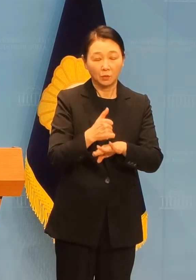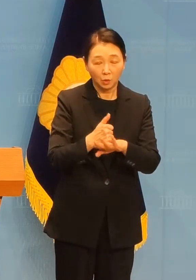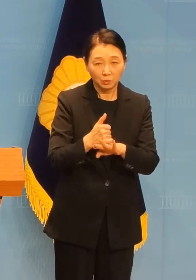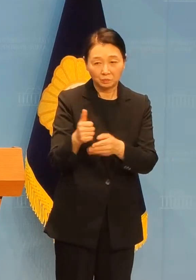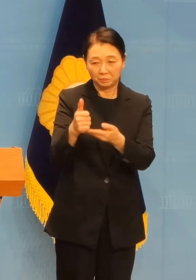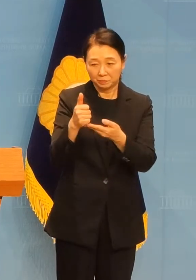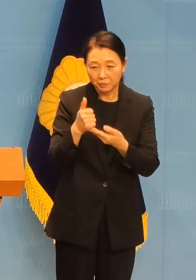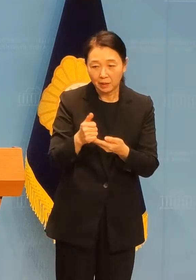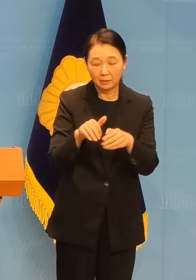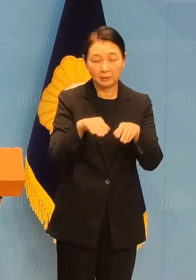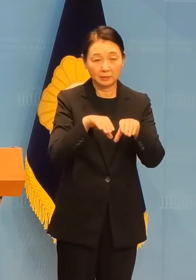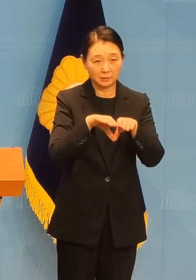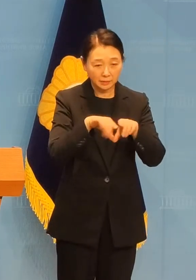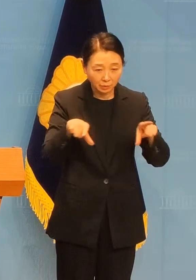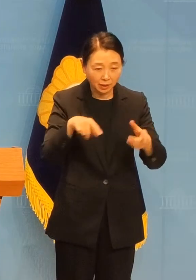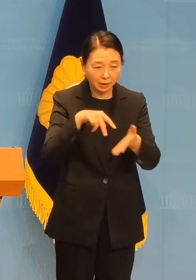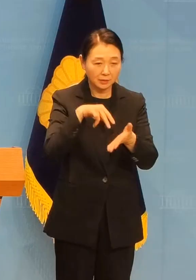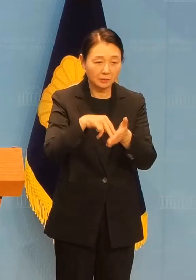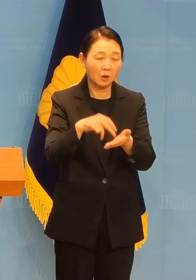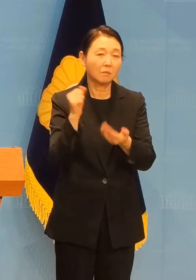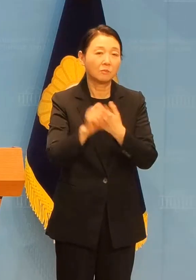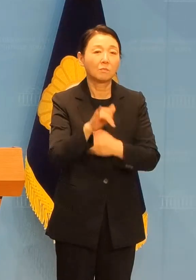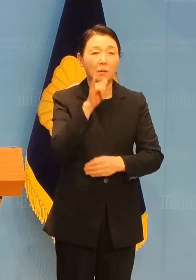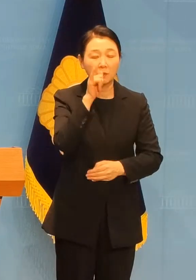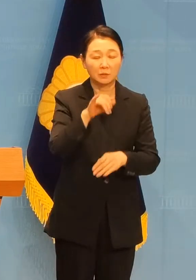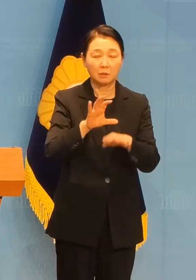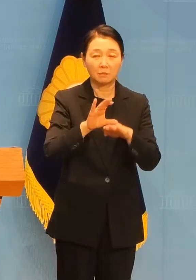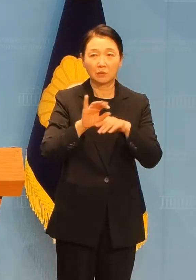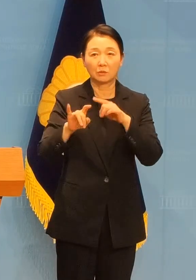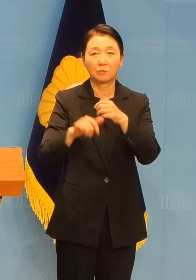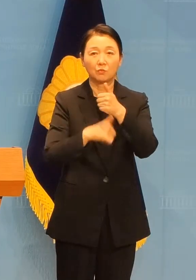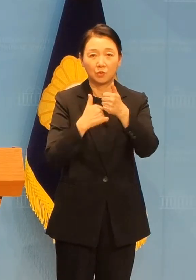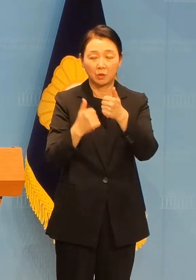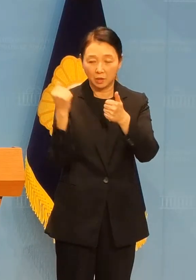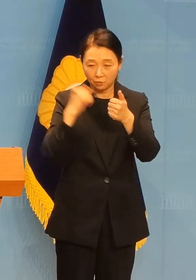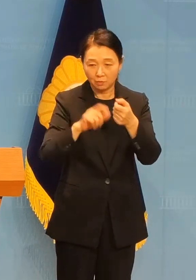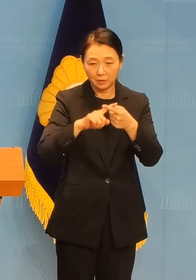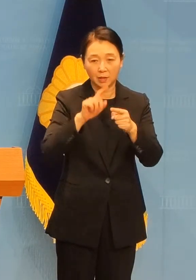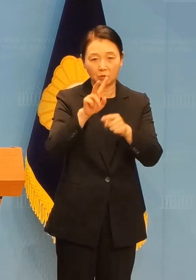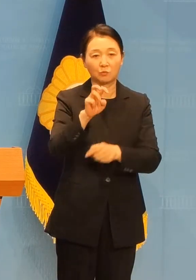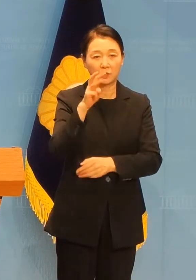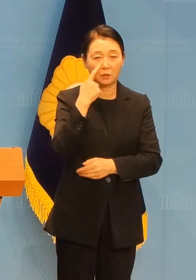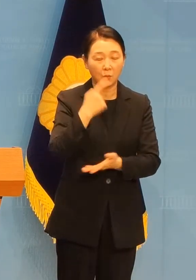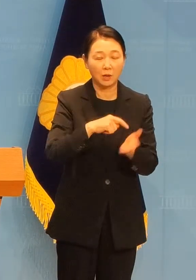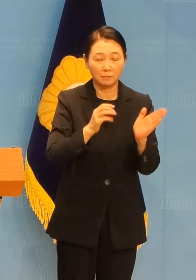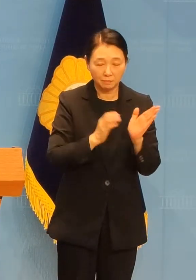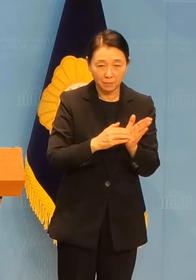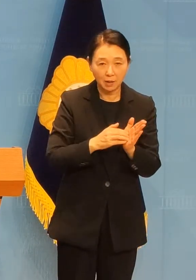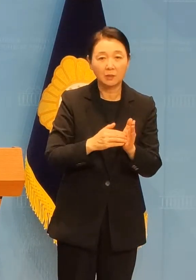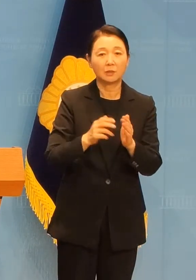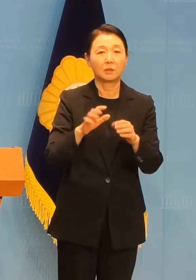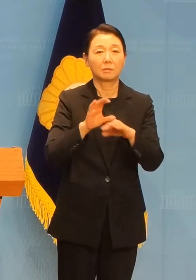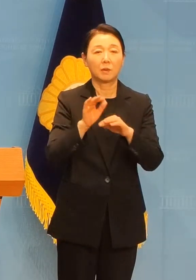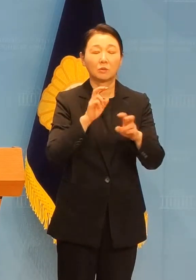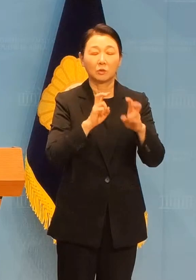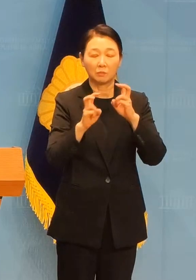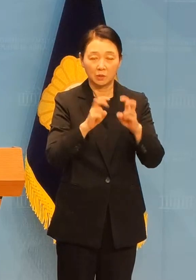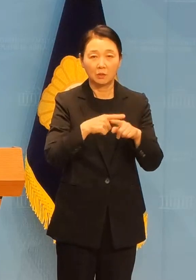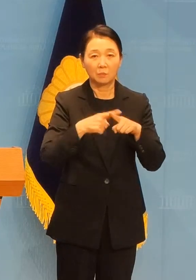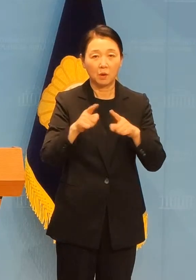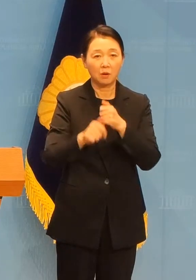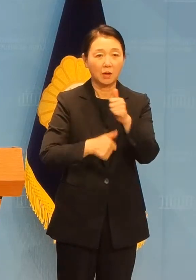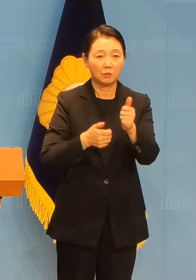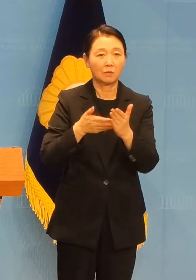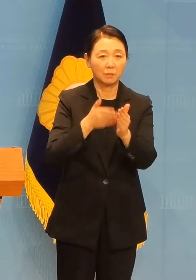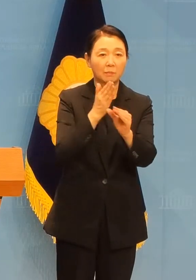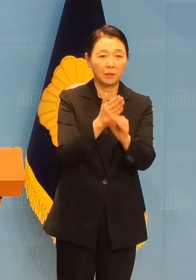구성의 객관성을 위반 등으로 방송심의규정 위반 사례 23건을 확인하여 방송미디어통신심의위원회에 심의